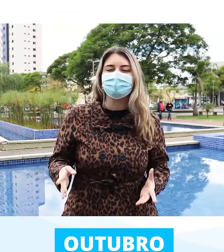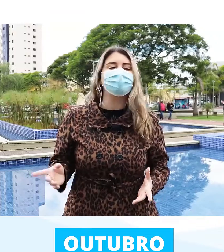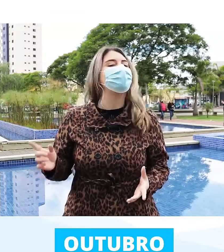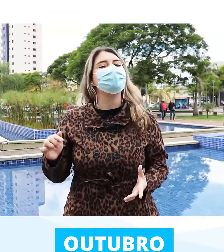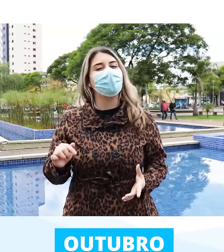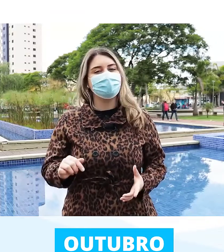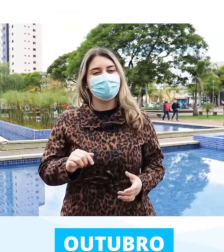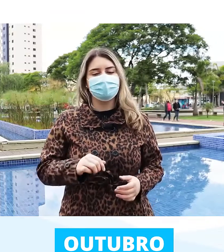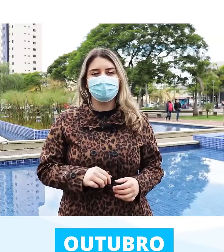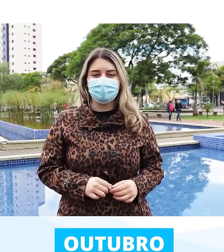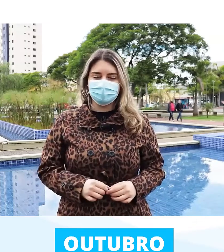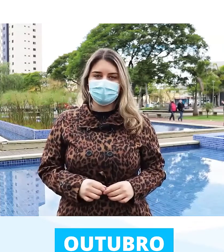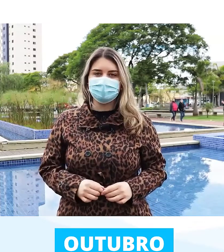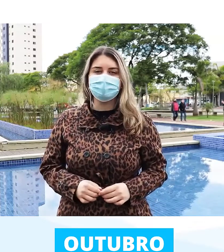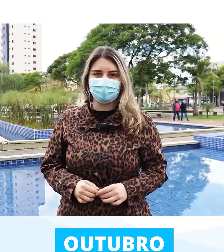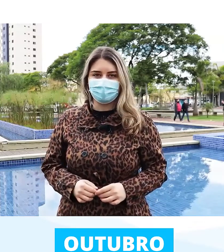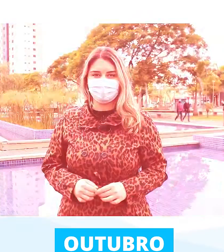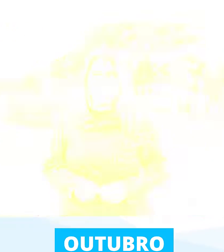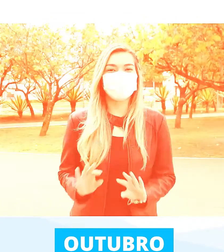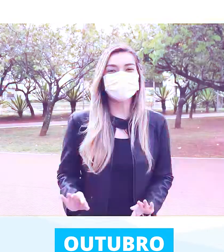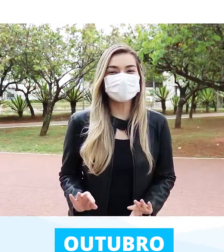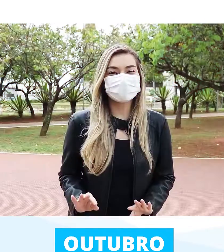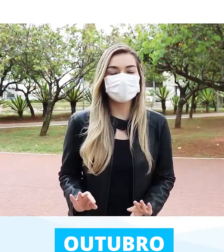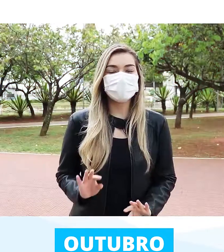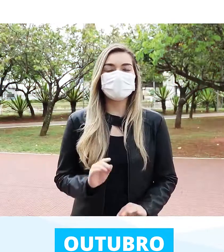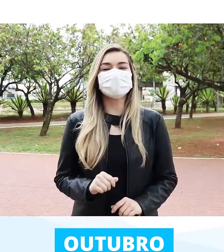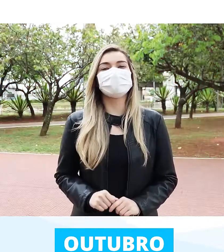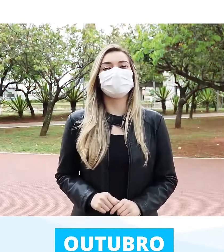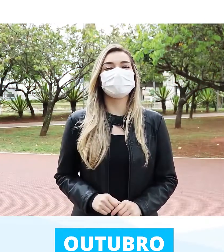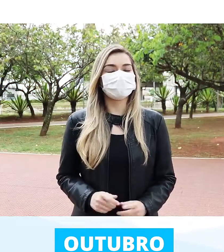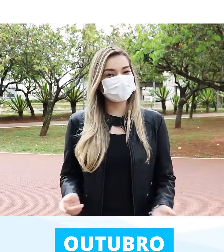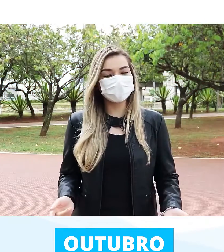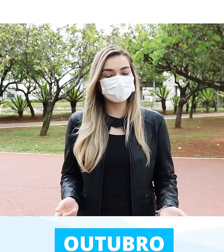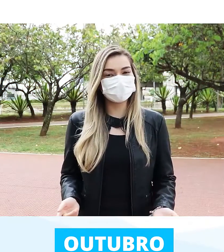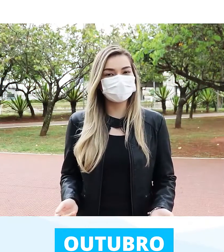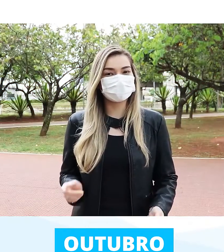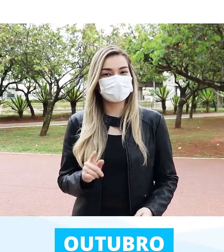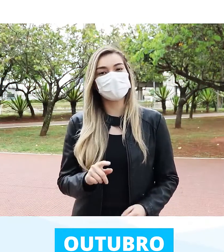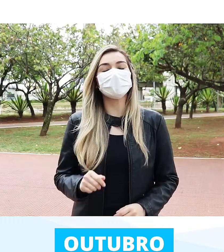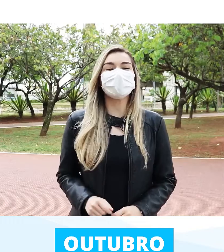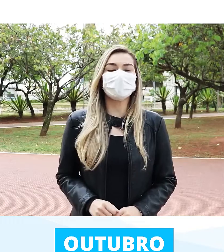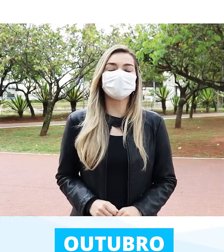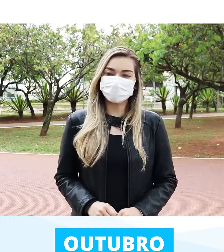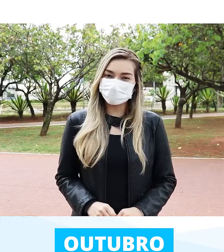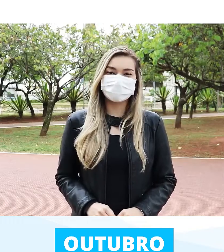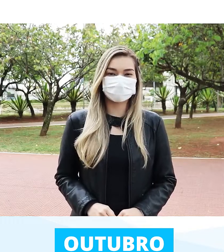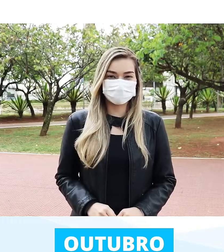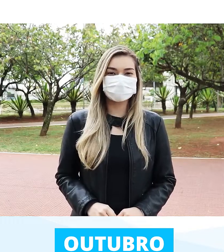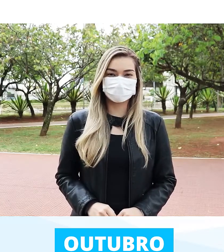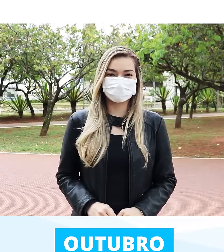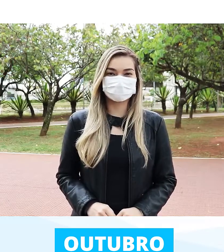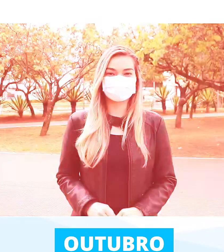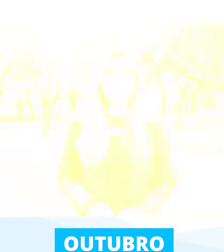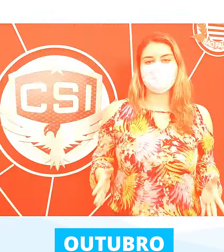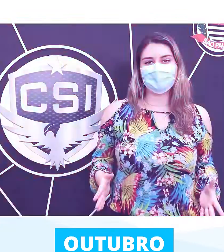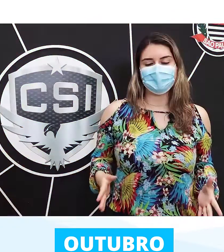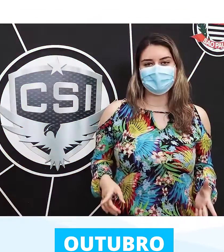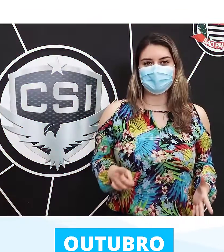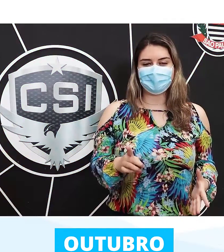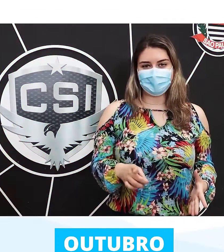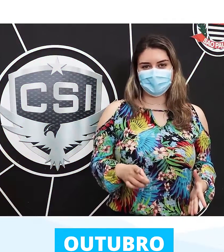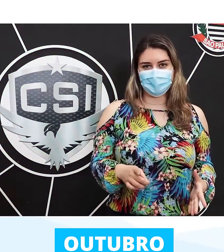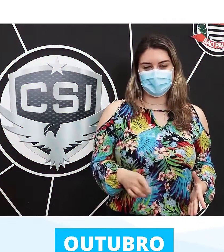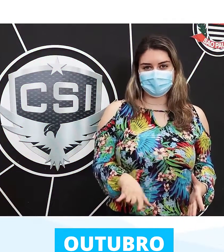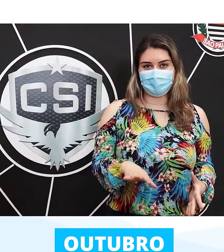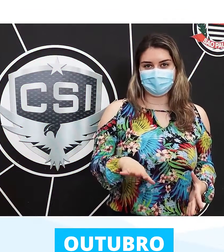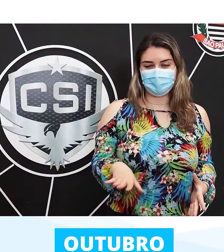segunda a sexta-feira aqui no nosso município. Educação inicia projeto piloto para acolhimento de alunos autistas.